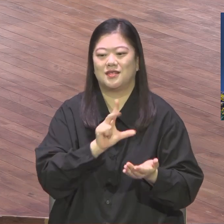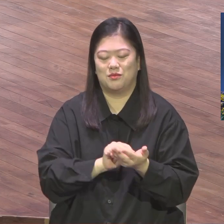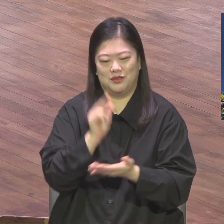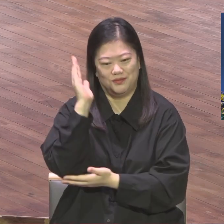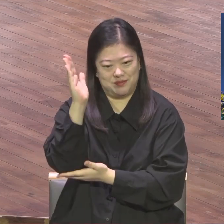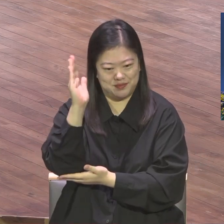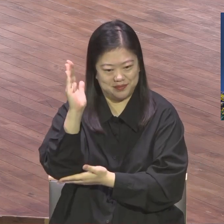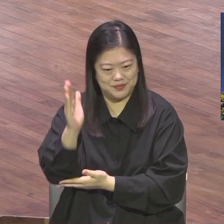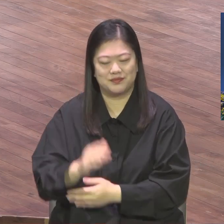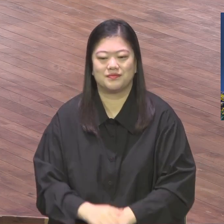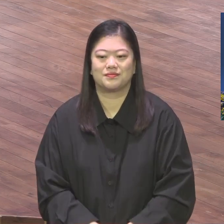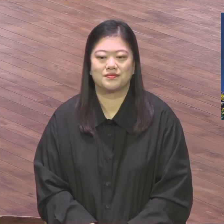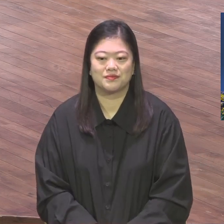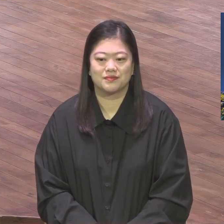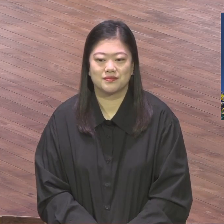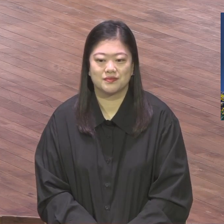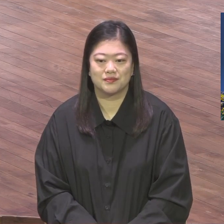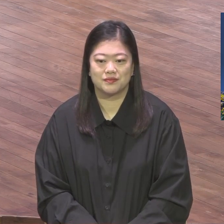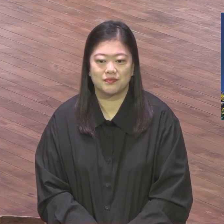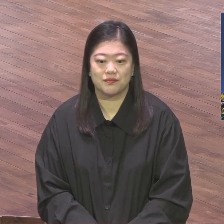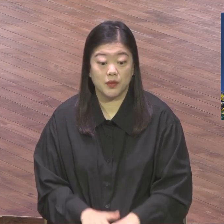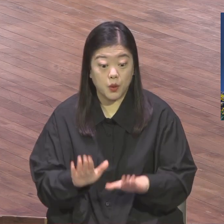오늘은 교회력으로